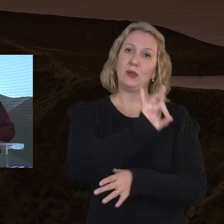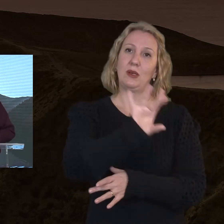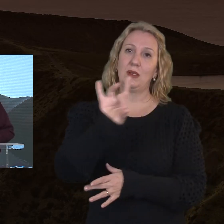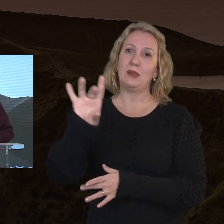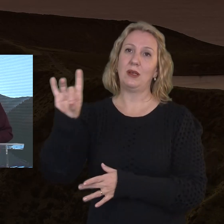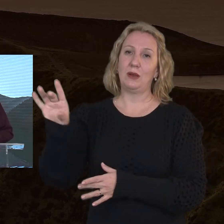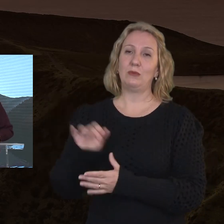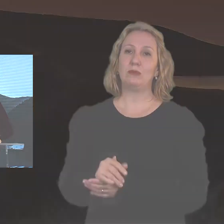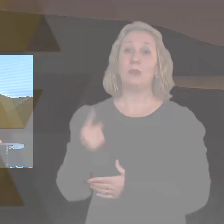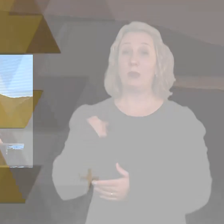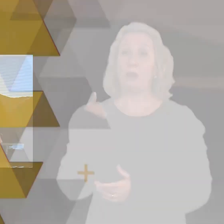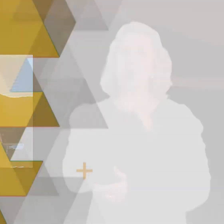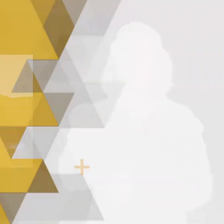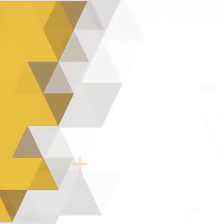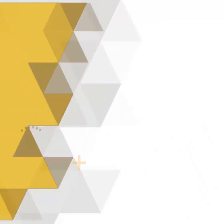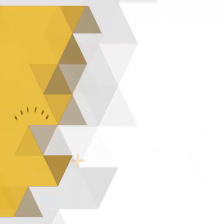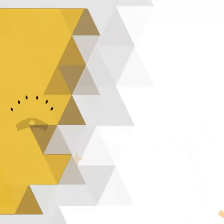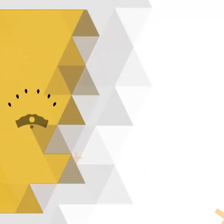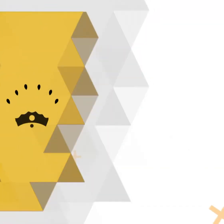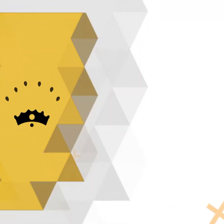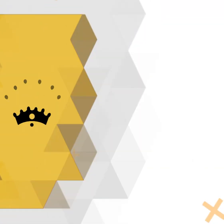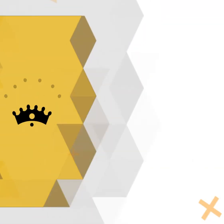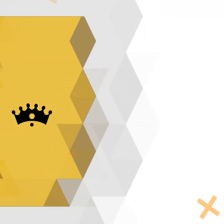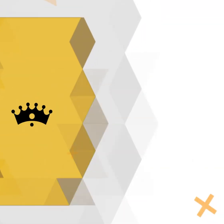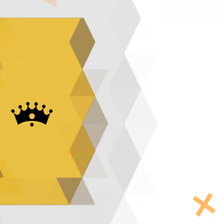fortes no exército do senhor